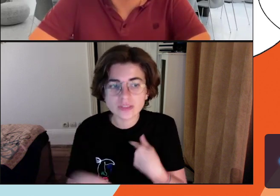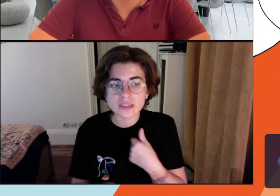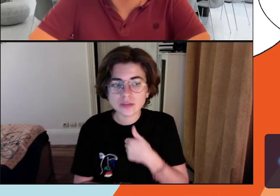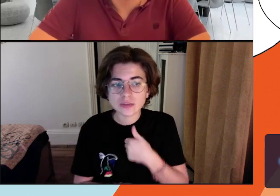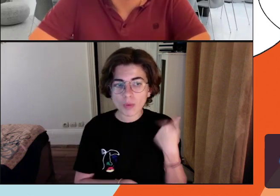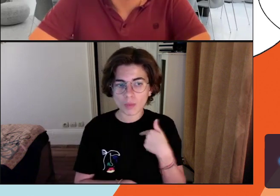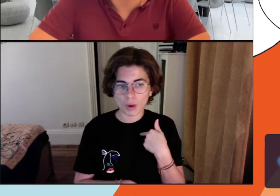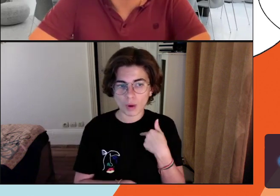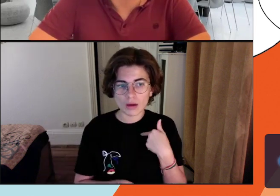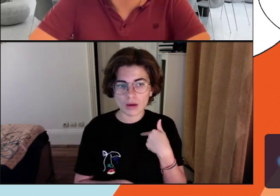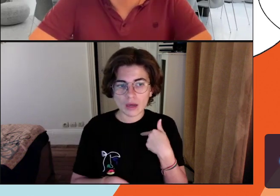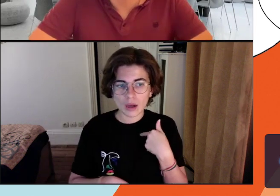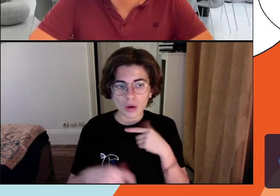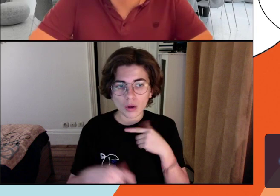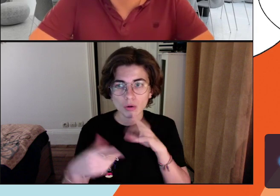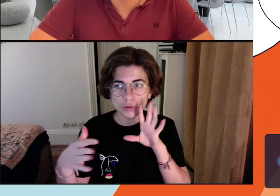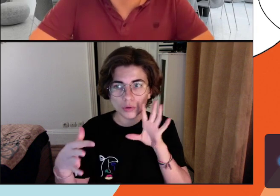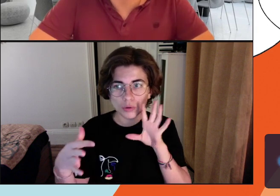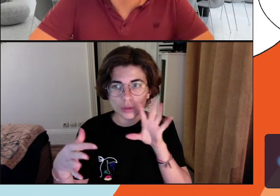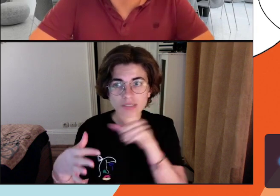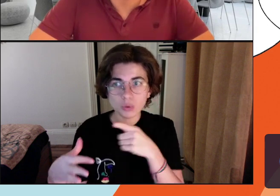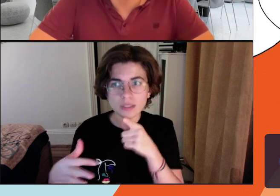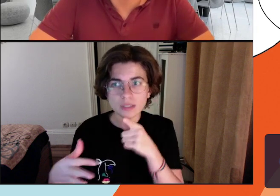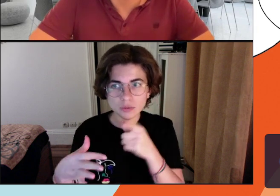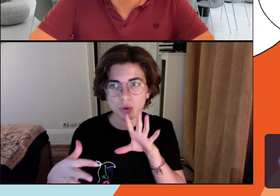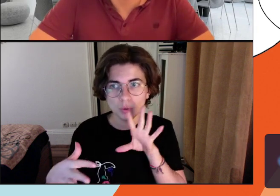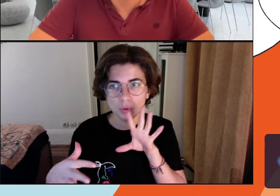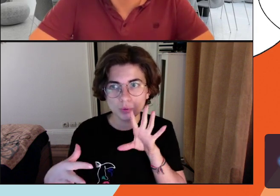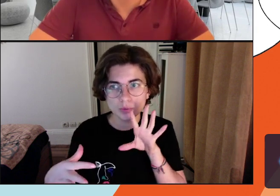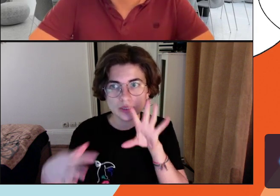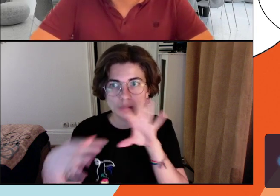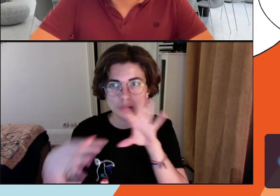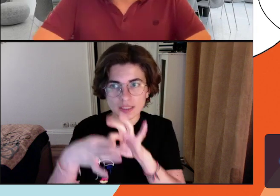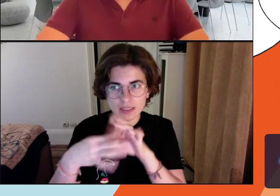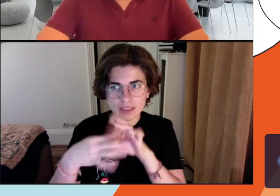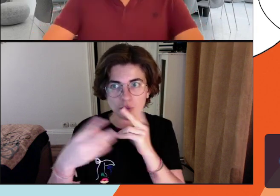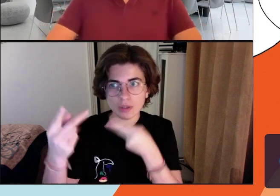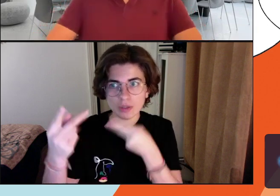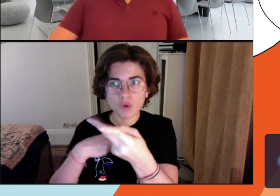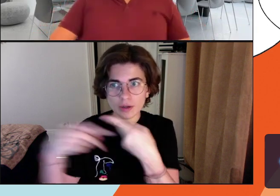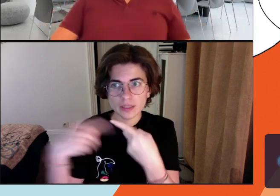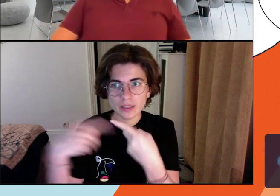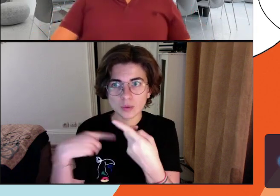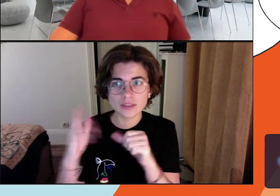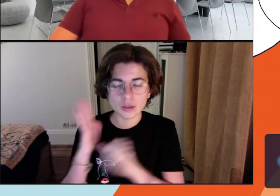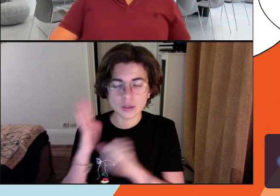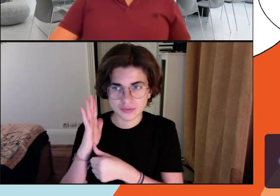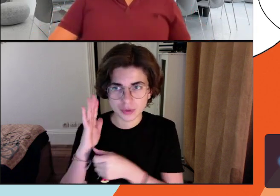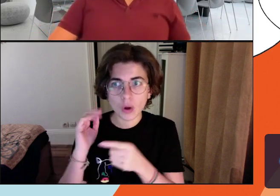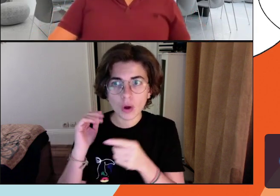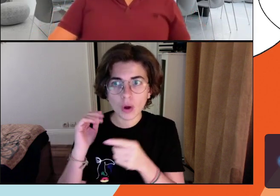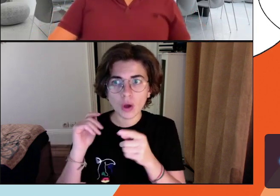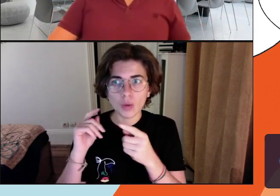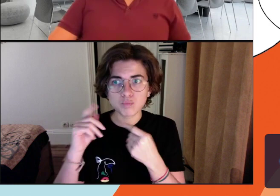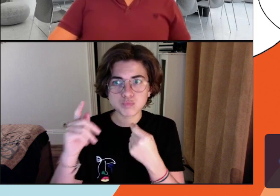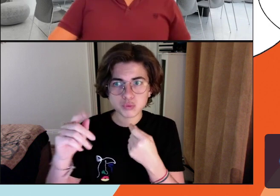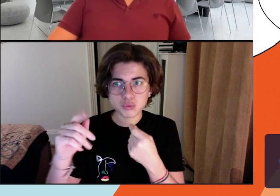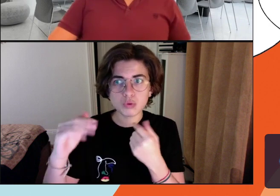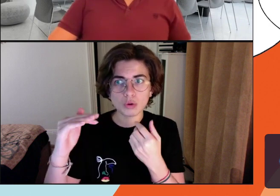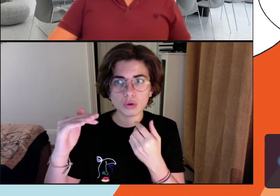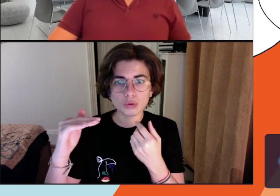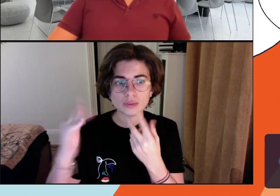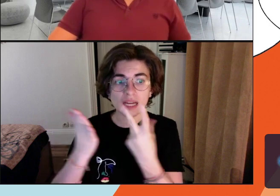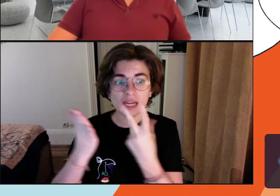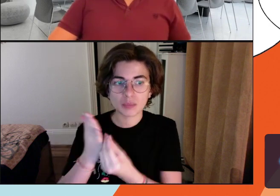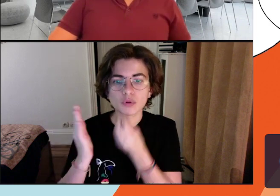moi. Alors, si tous les deux s'est connecté et Alors, s'est envoyé nos identifiants pour que ça